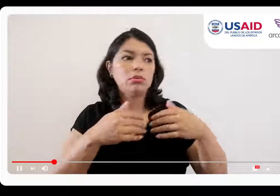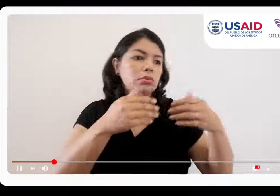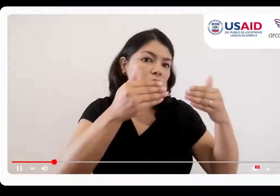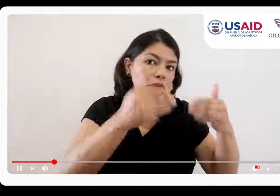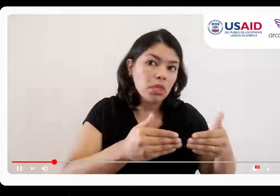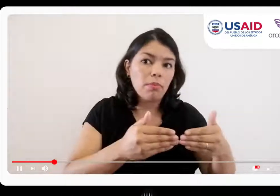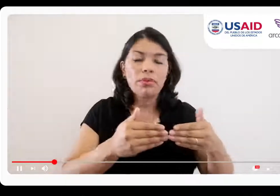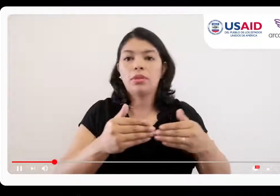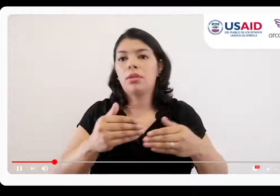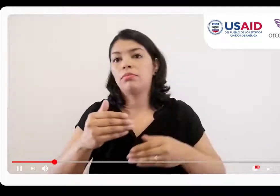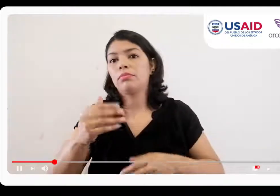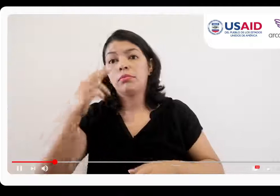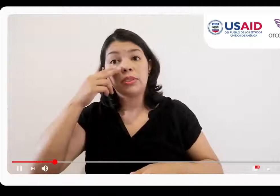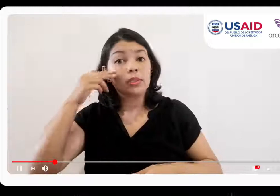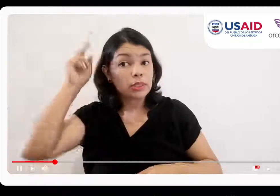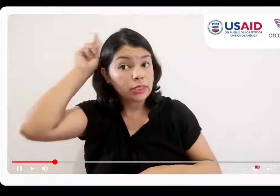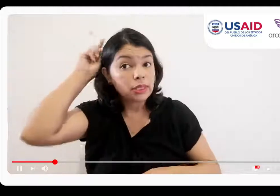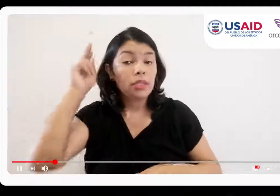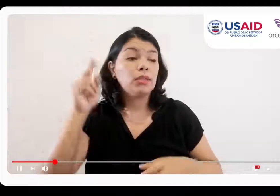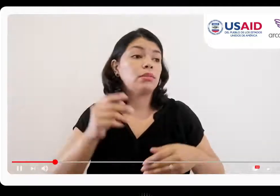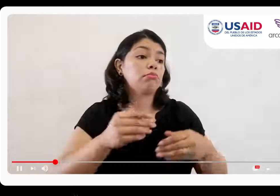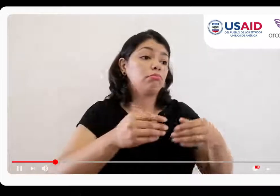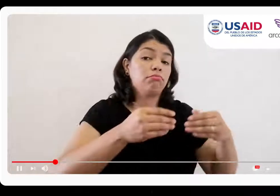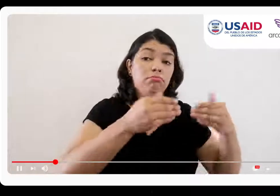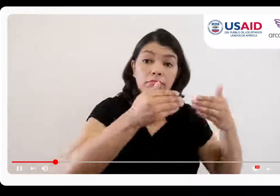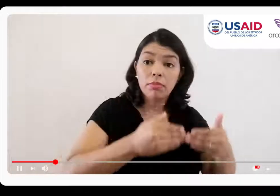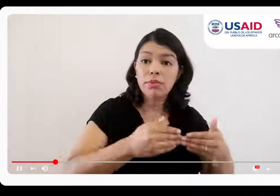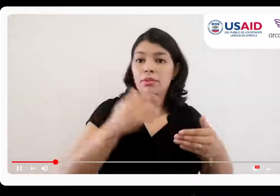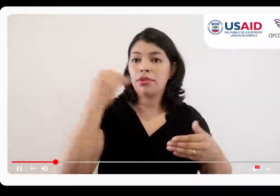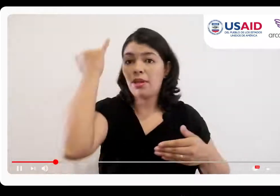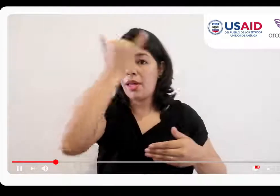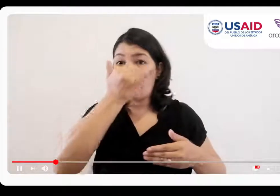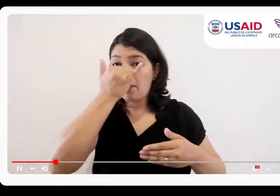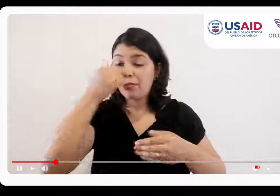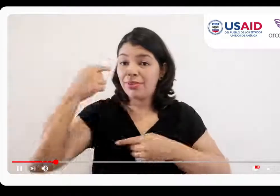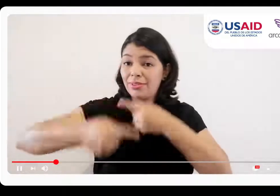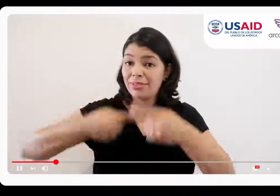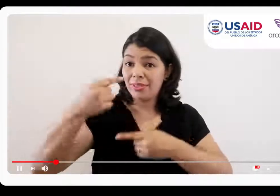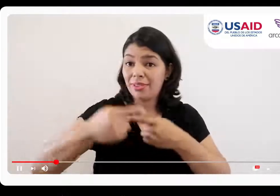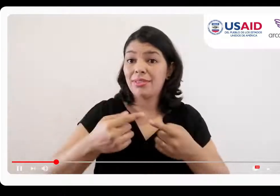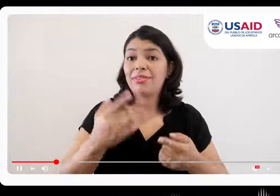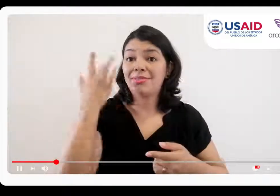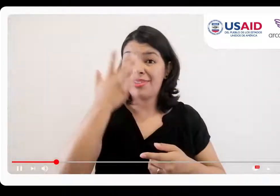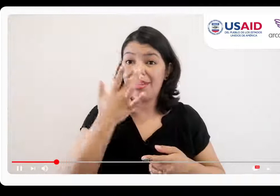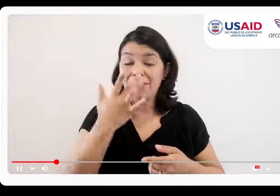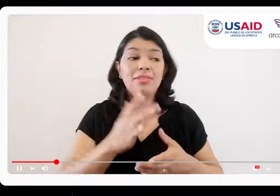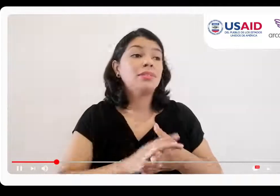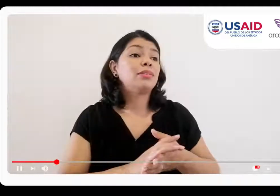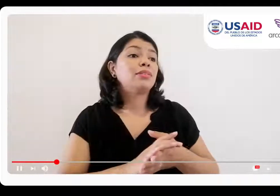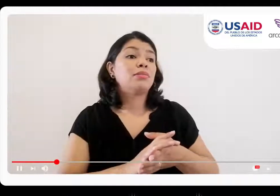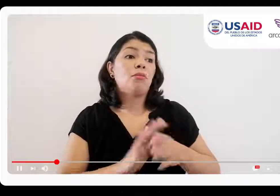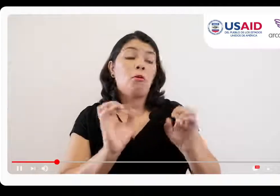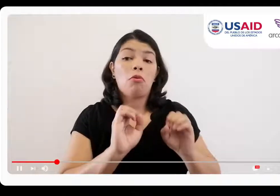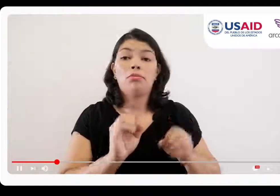conflicto, personas indígenas, personas negras o afrodescendientes. Entonces, muy importante tenerlo en cuenta. También, por